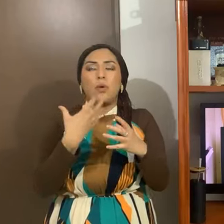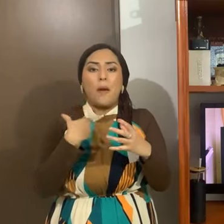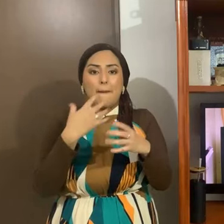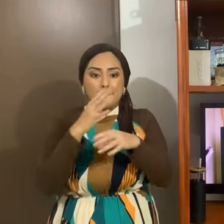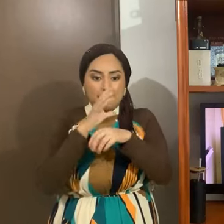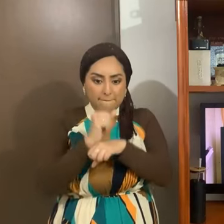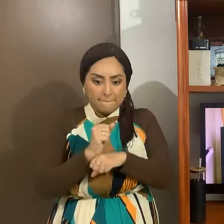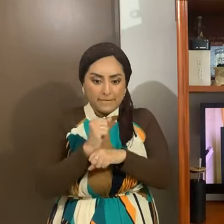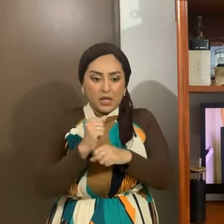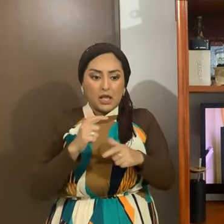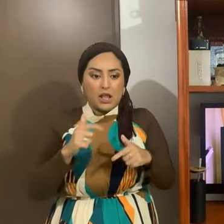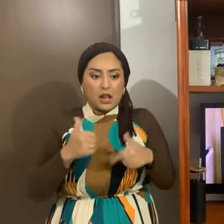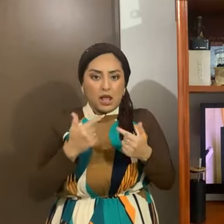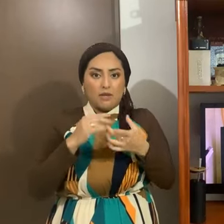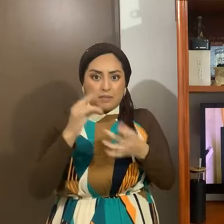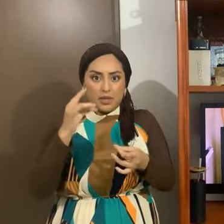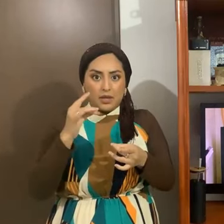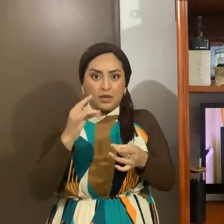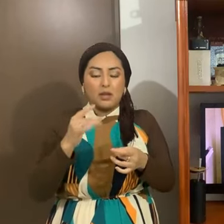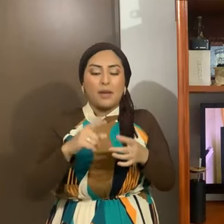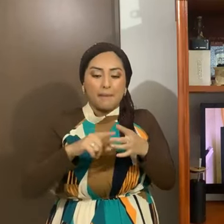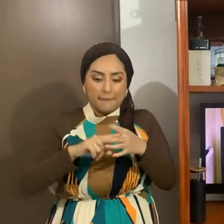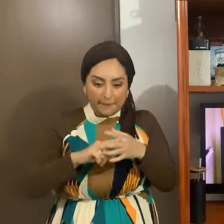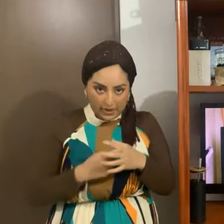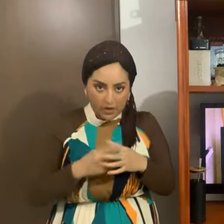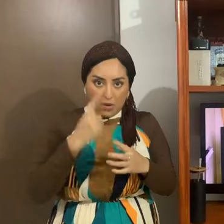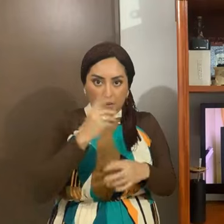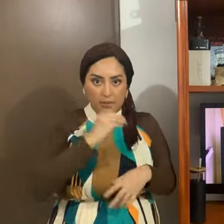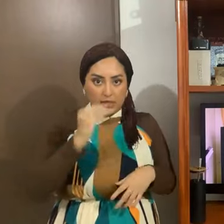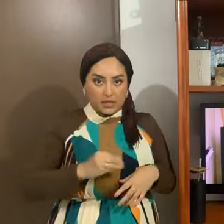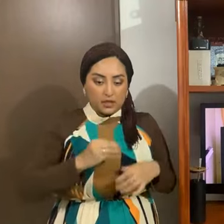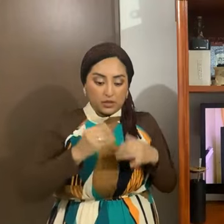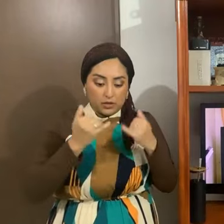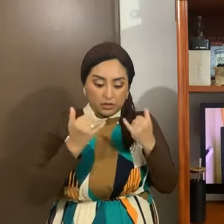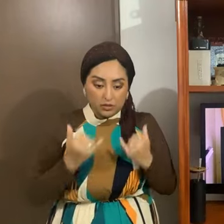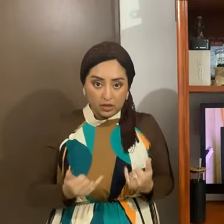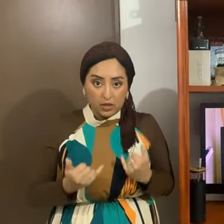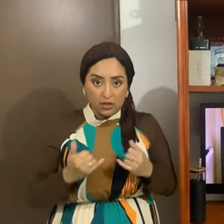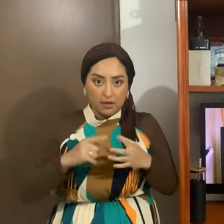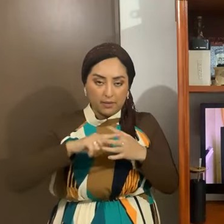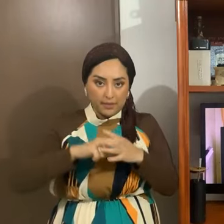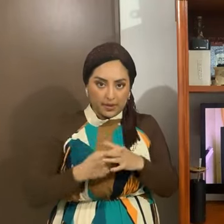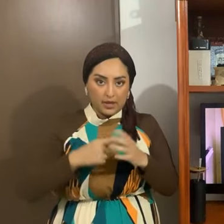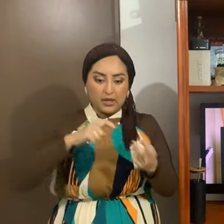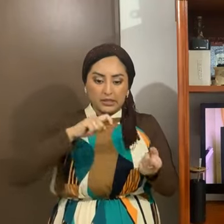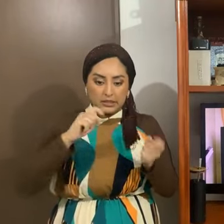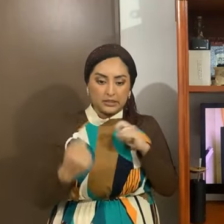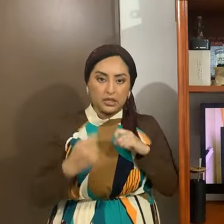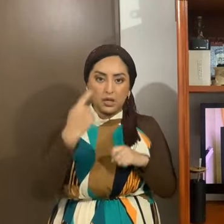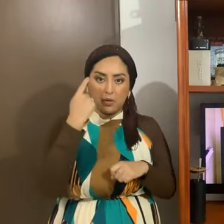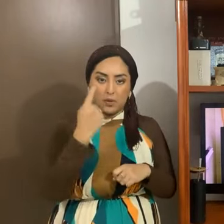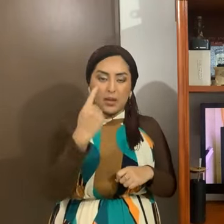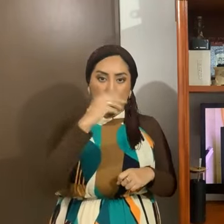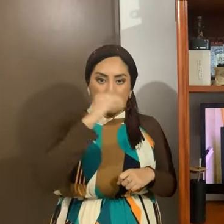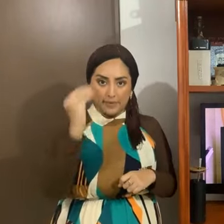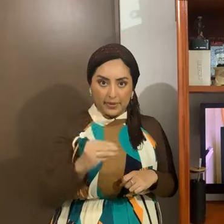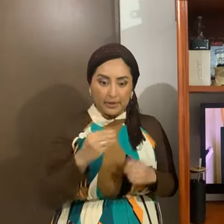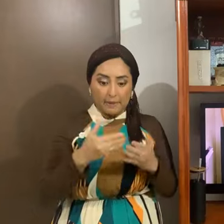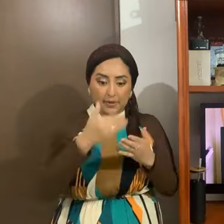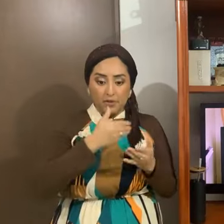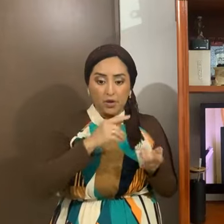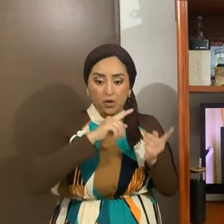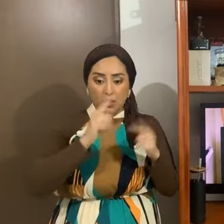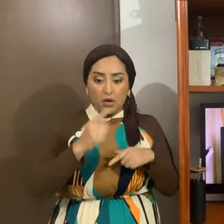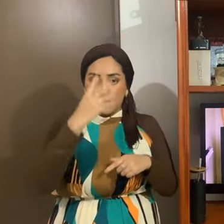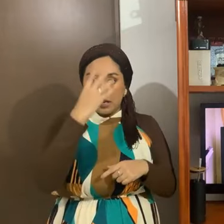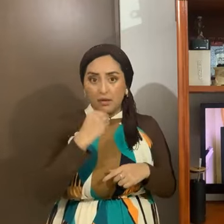hábitos que te lleven a una vida espiritual, comienza así. Hoy empieza cambiando ese 1%. Antes de ir a